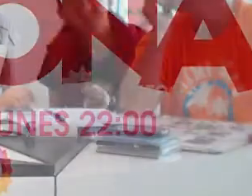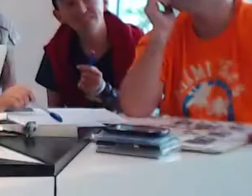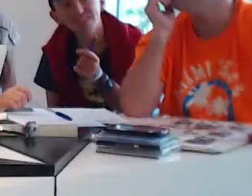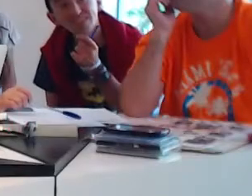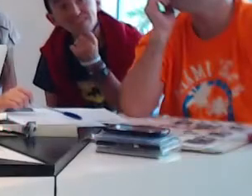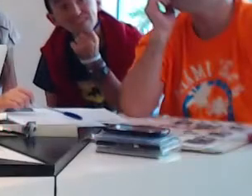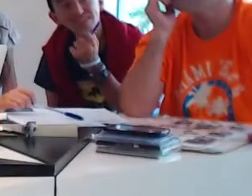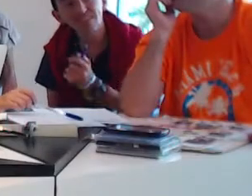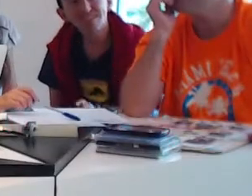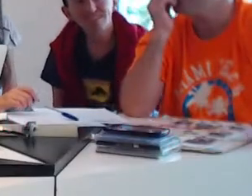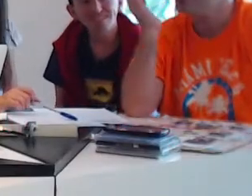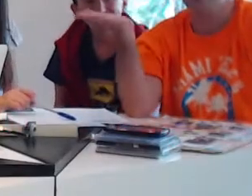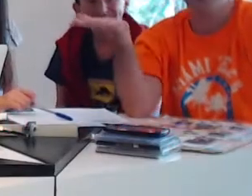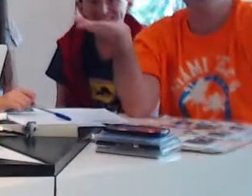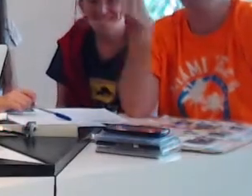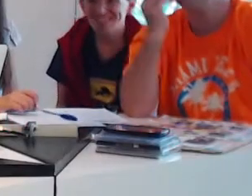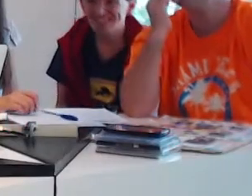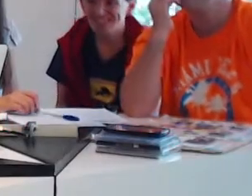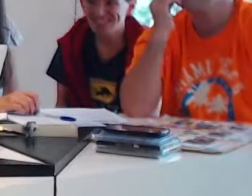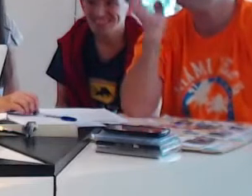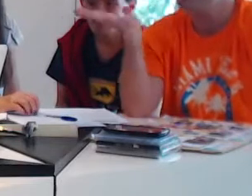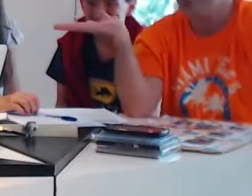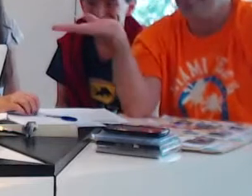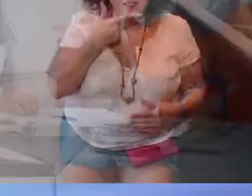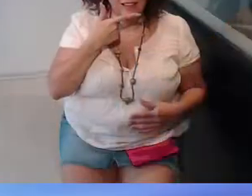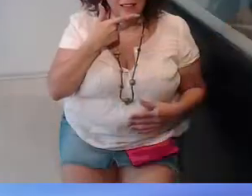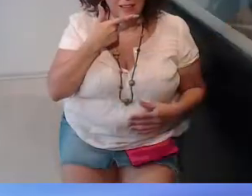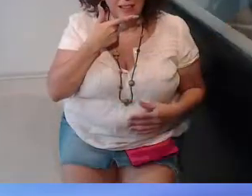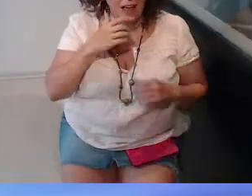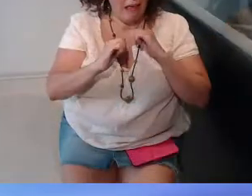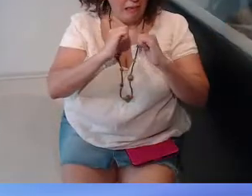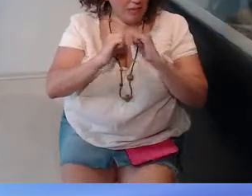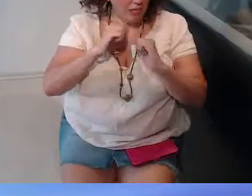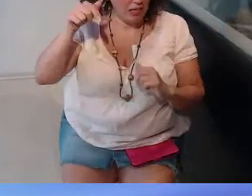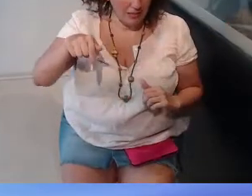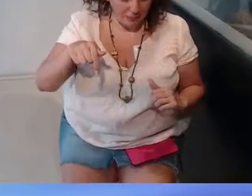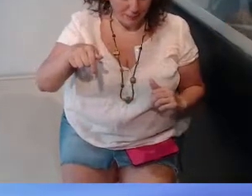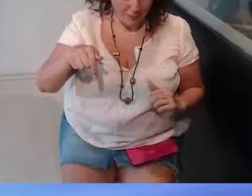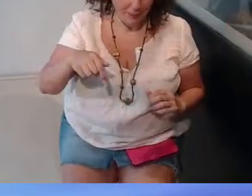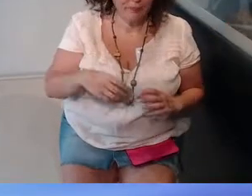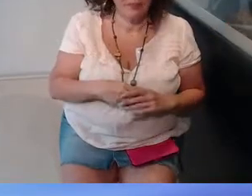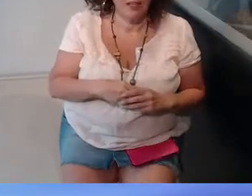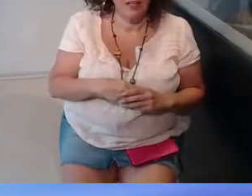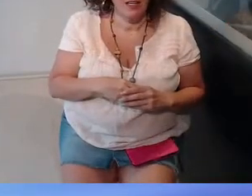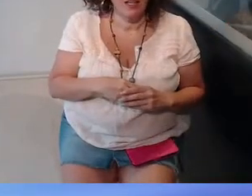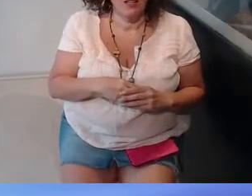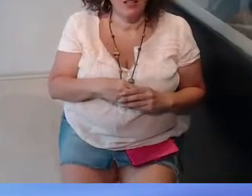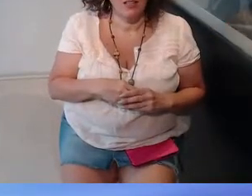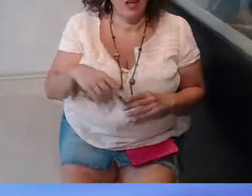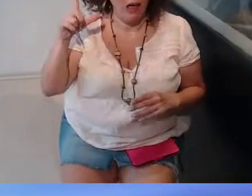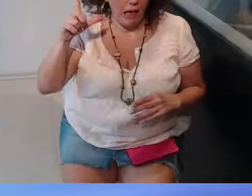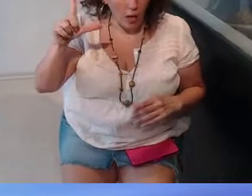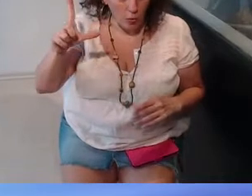él no. No. La cosa así, Marce. ¿Qué? ¿Cuál es? Bueno. La historia es así. Sí. El